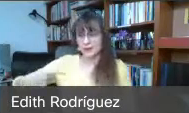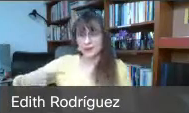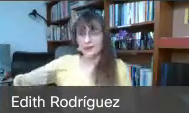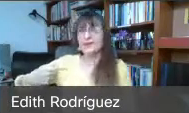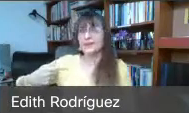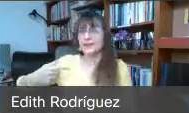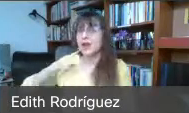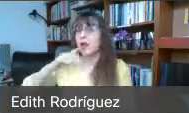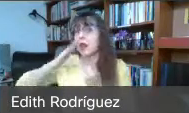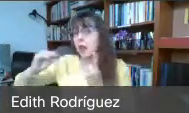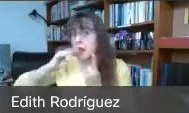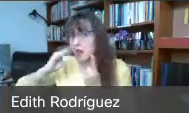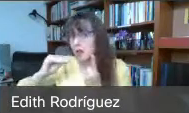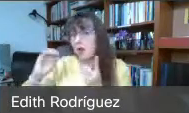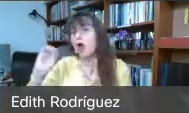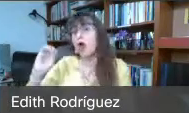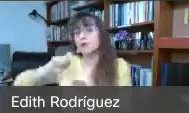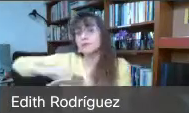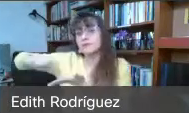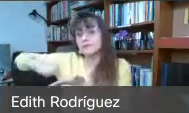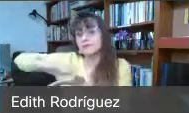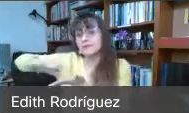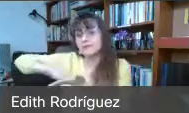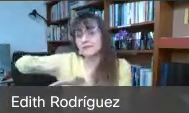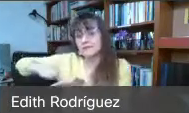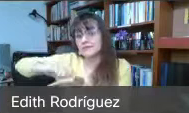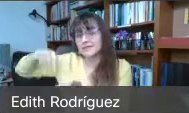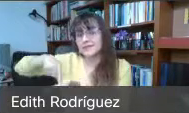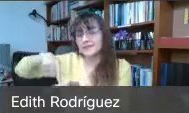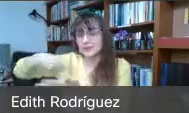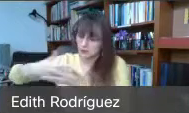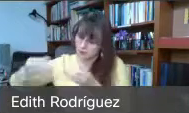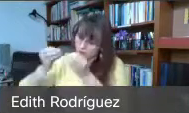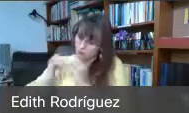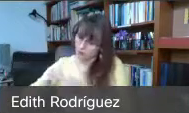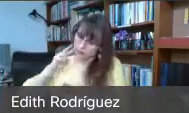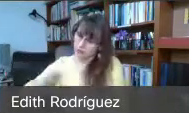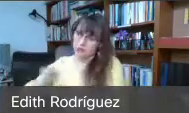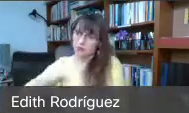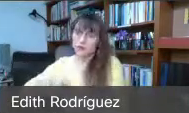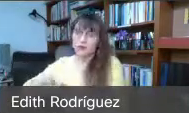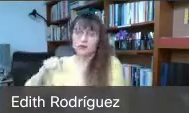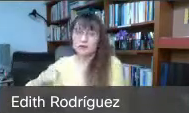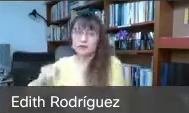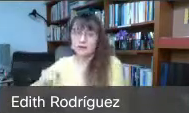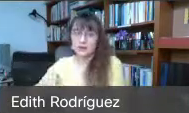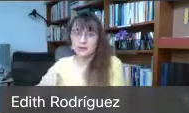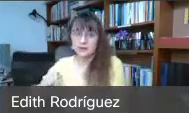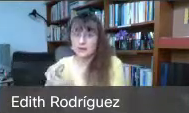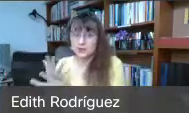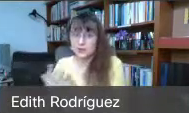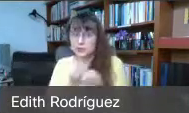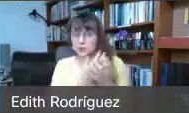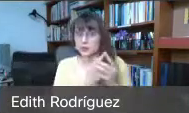input visual. Mientras que desde el español, el input puede ser escrito, puede ser oral.